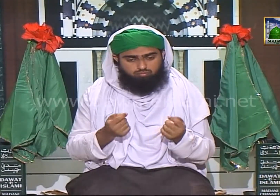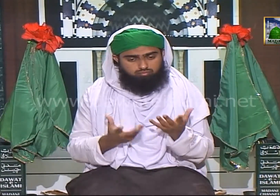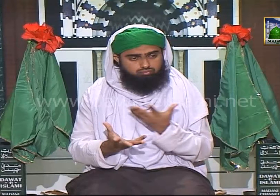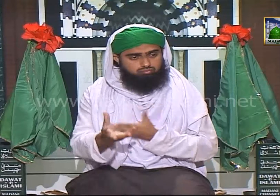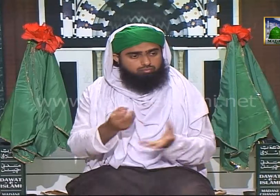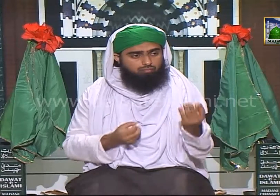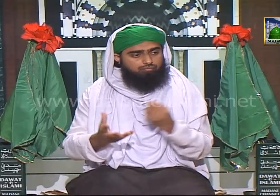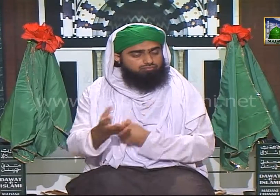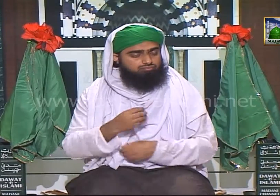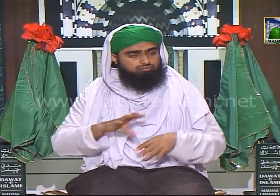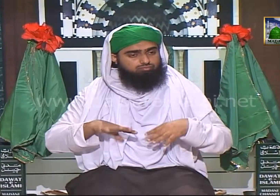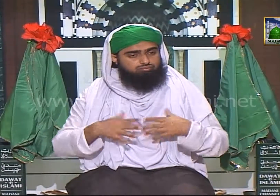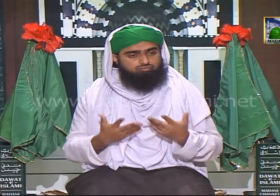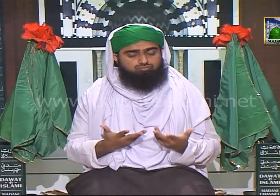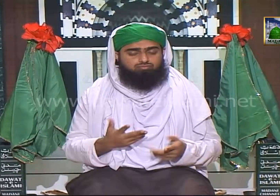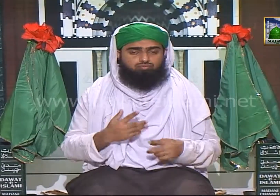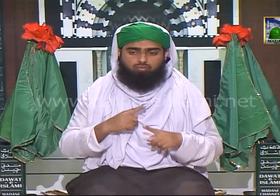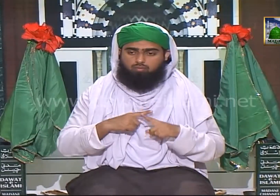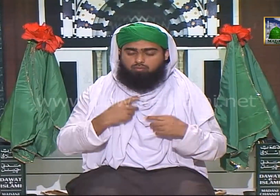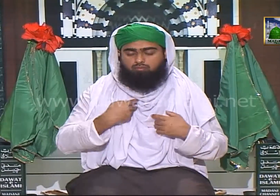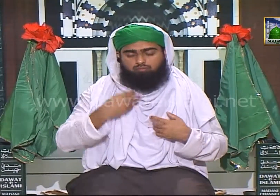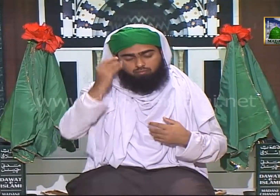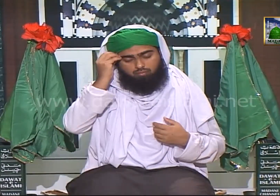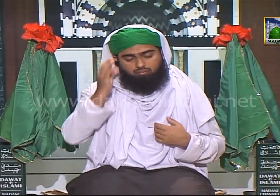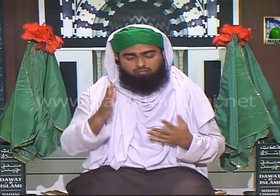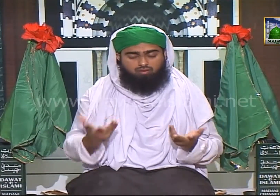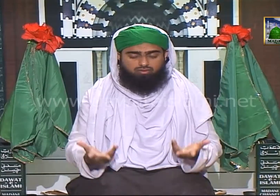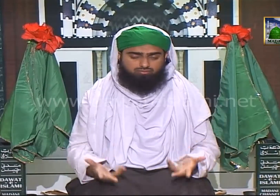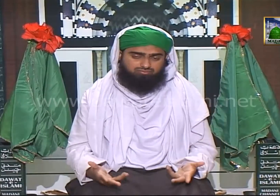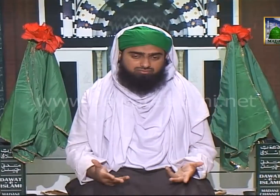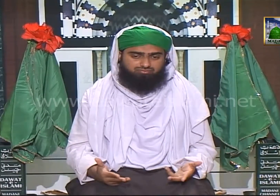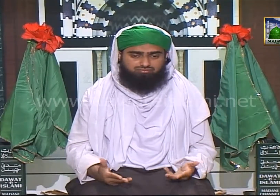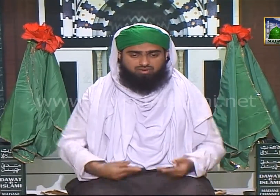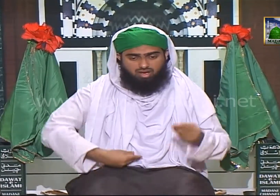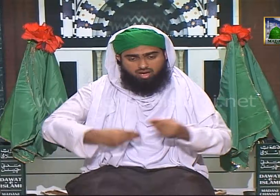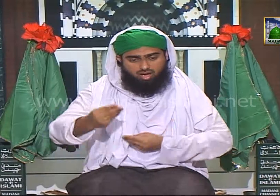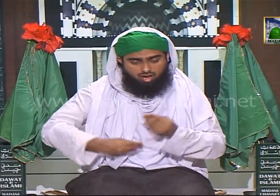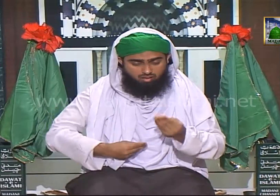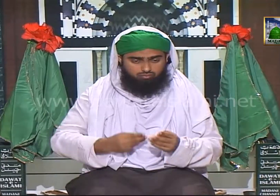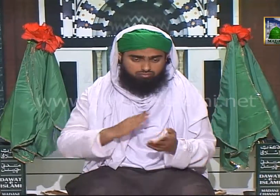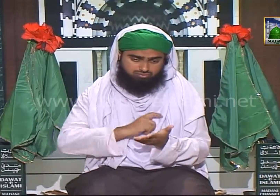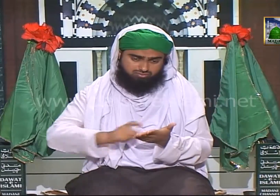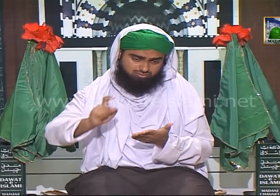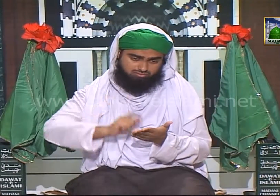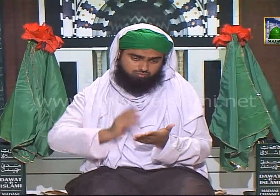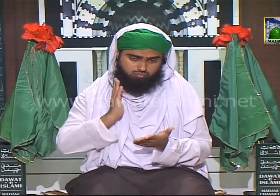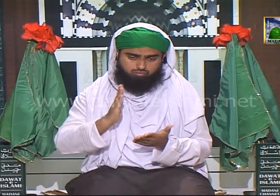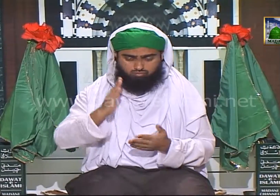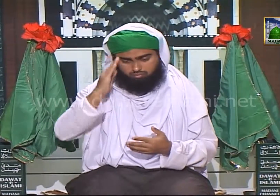یہ کہ خرید و فروخت کے اصول میں کرو نا کہ اس طرح مطلب جو مانگتے ہیں نا اس طرح نہیں. اچھا, امام غزالی رحمۃ اللہ علیہ فرماتے ہیں کہ جب